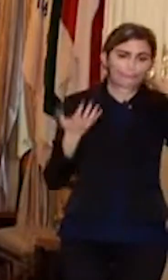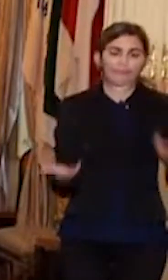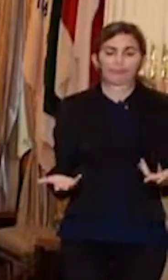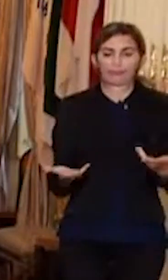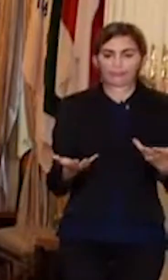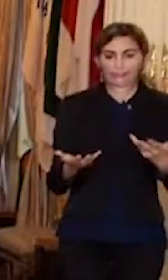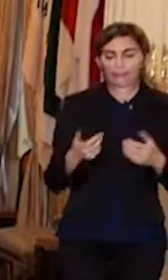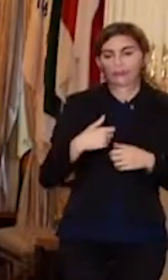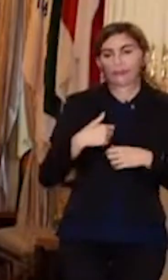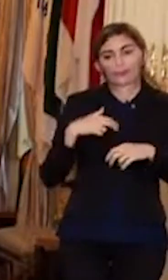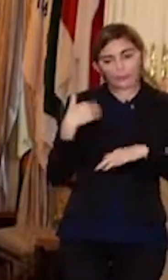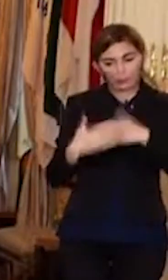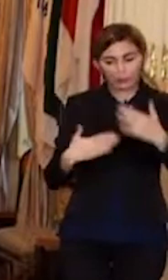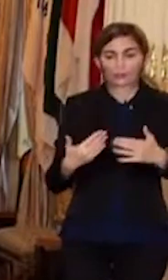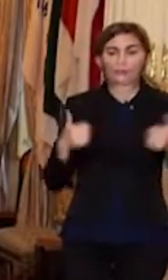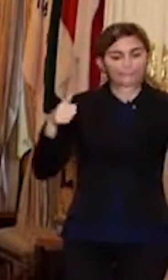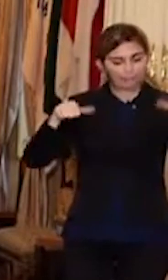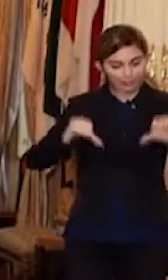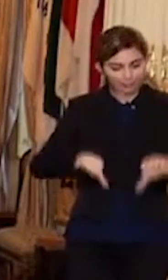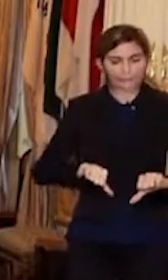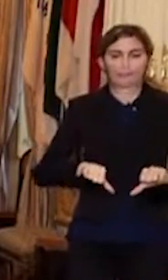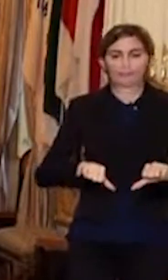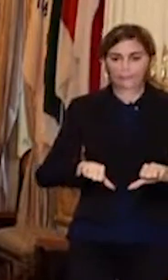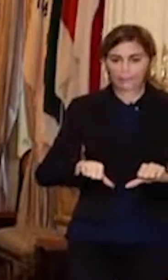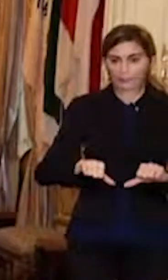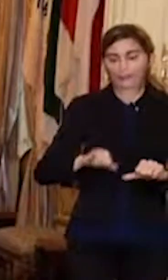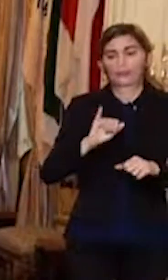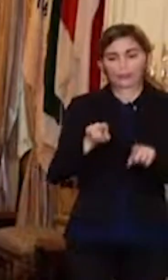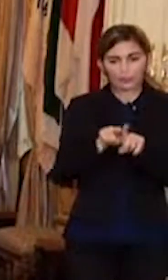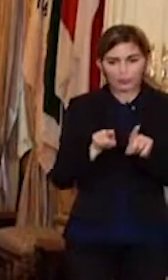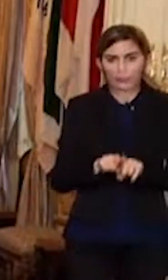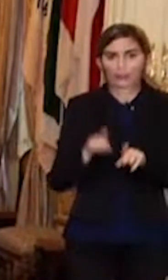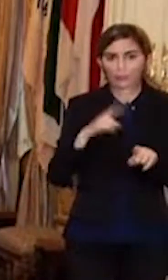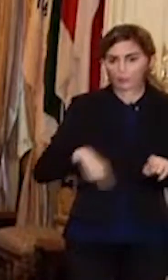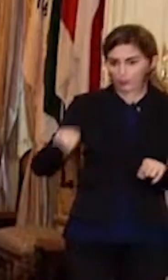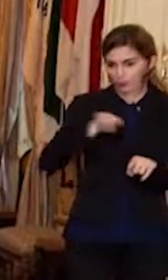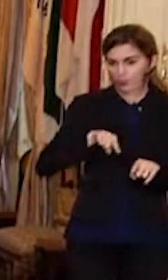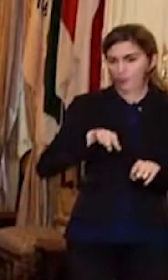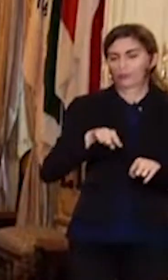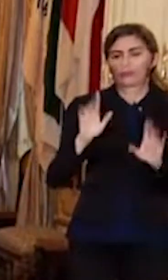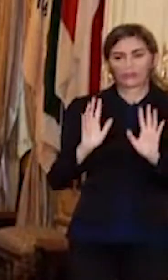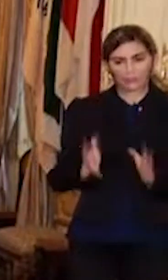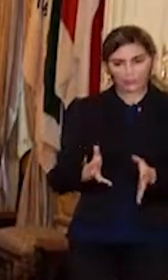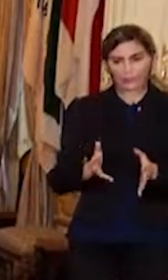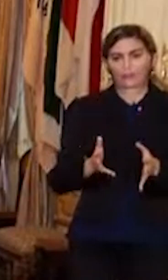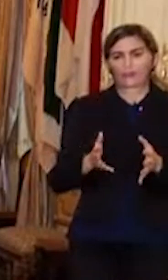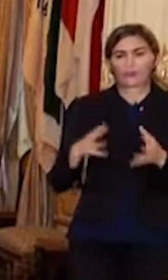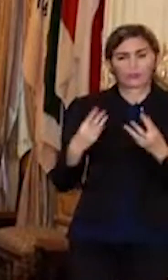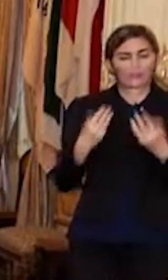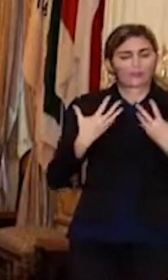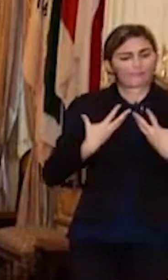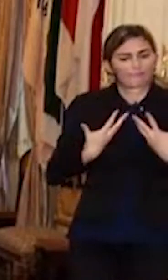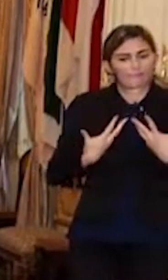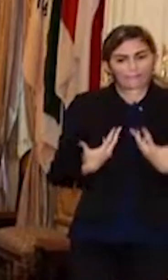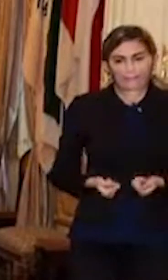uma possibilidade de piorar sem contar que nós todos já estamos muito